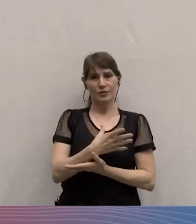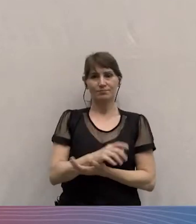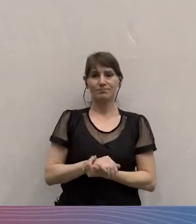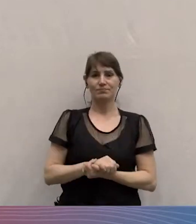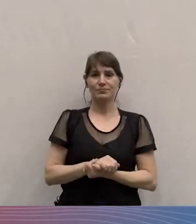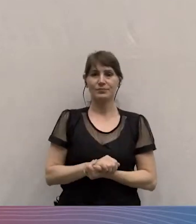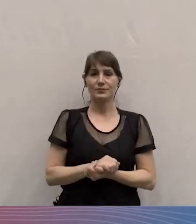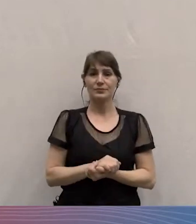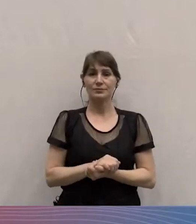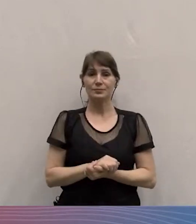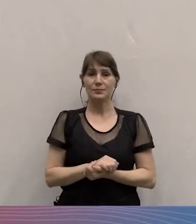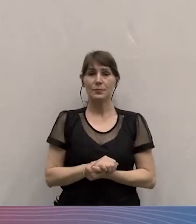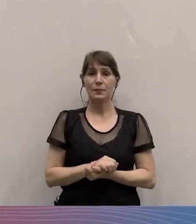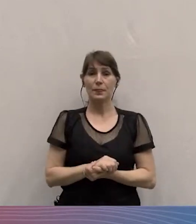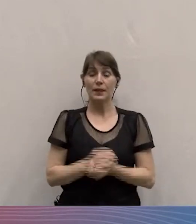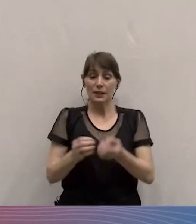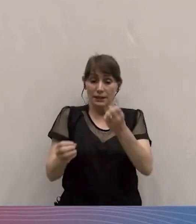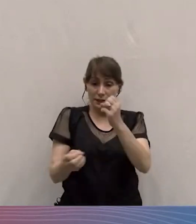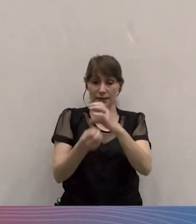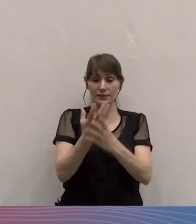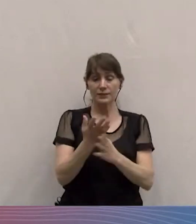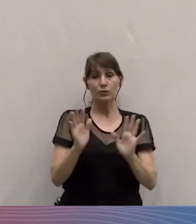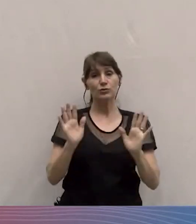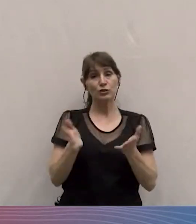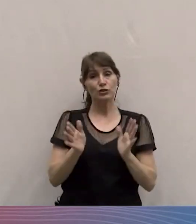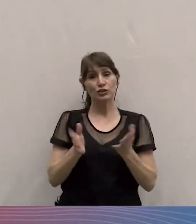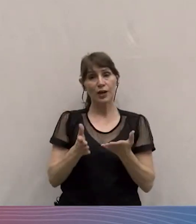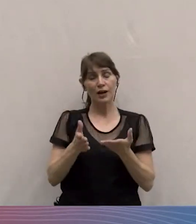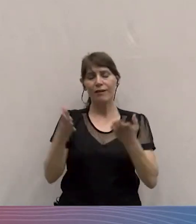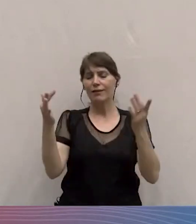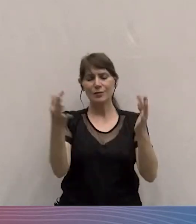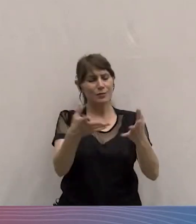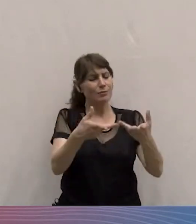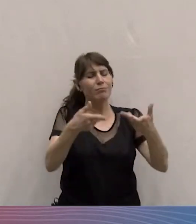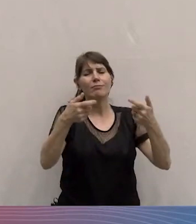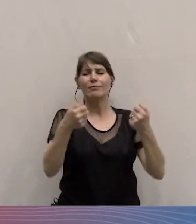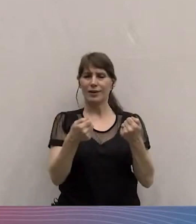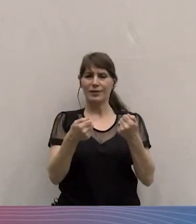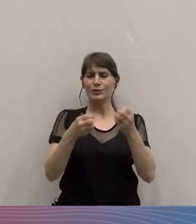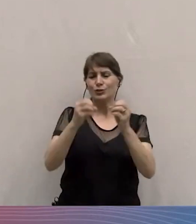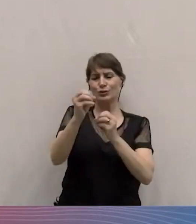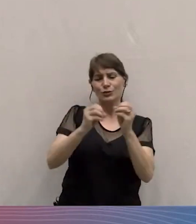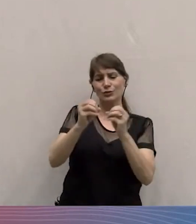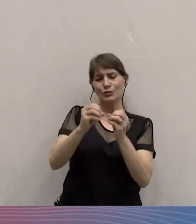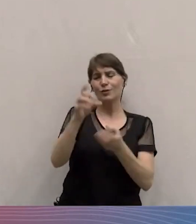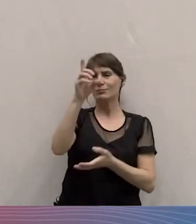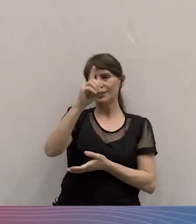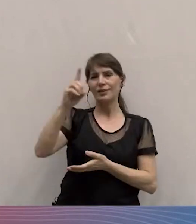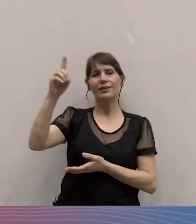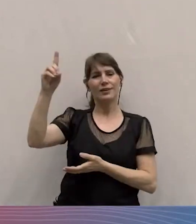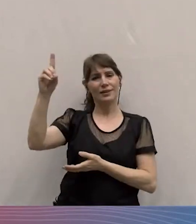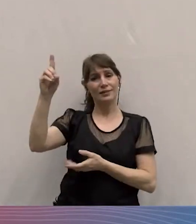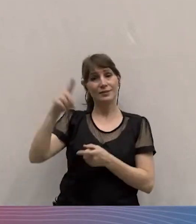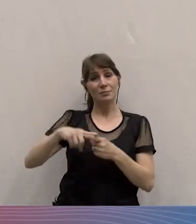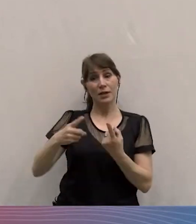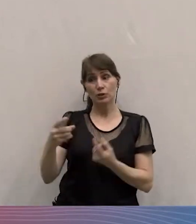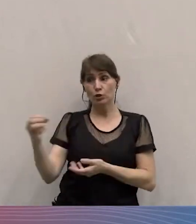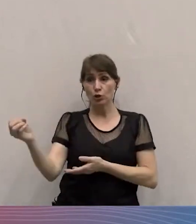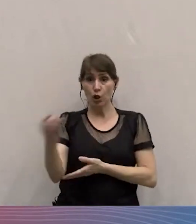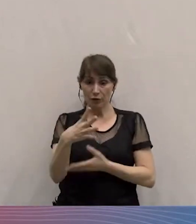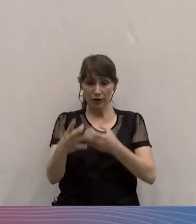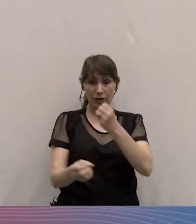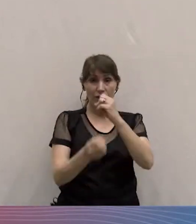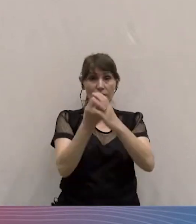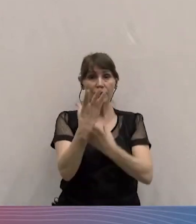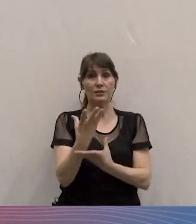A criação já foi uma maravilha das obras de Deus, mas a nova